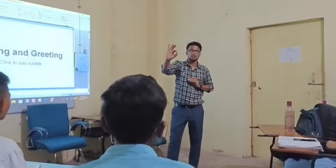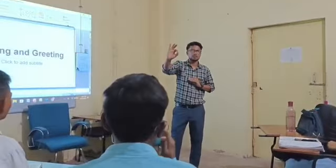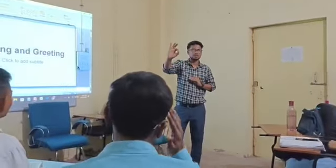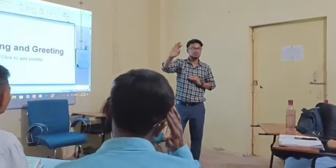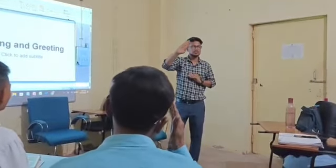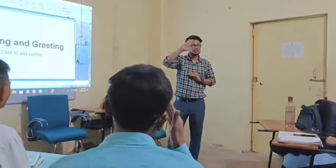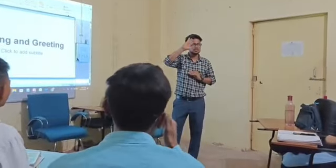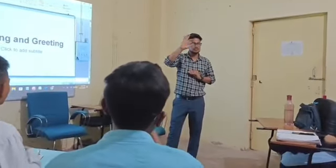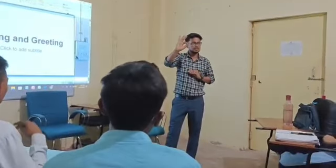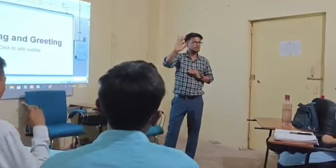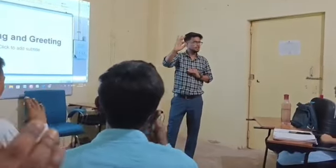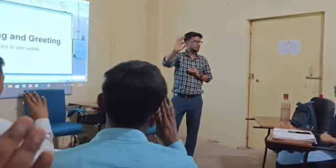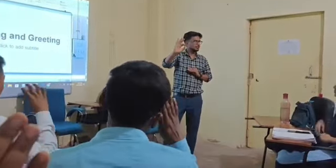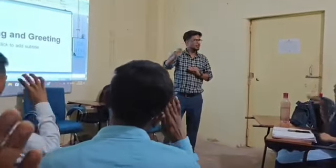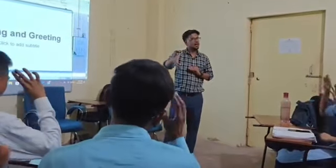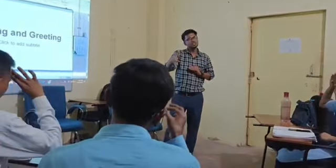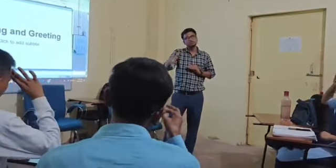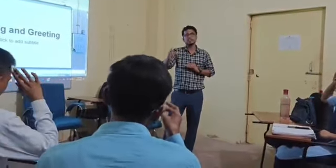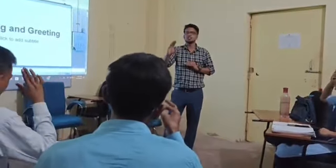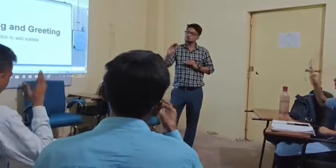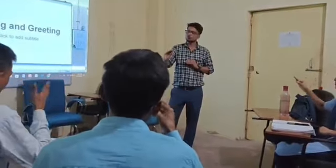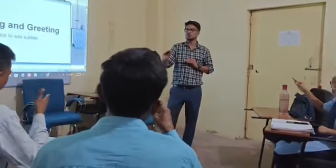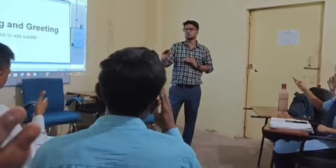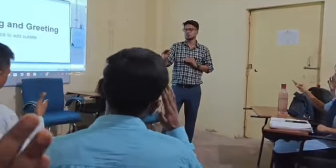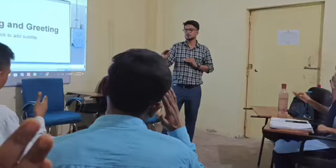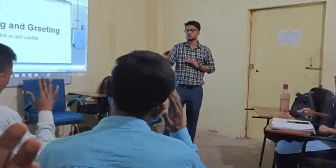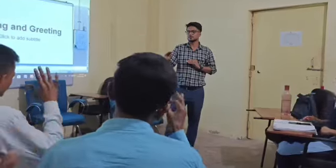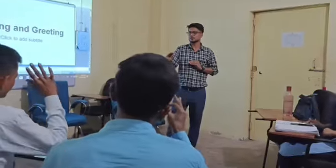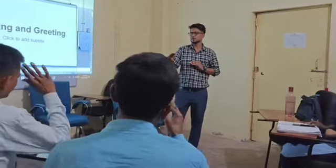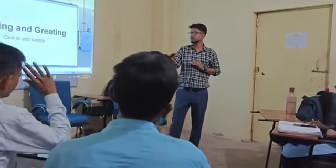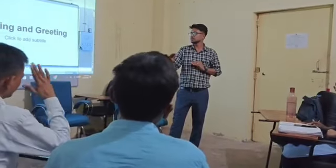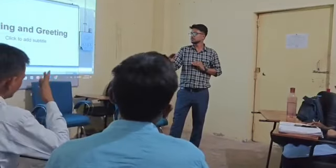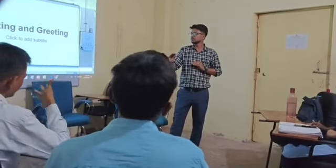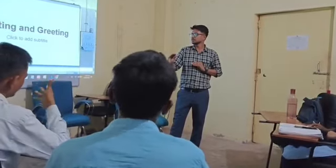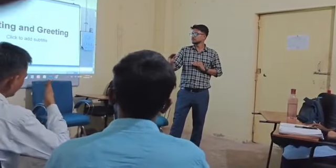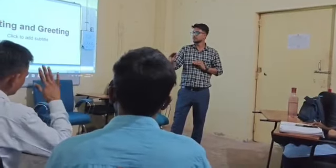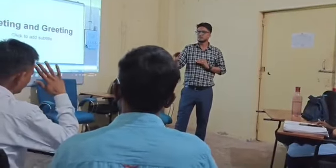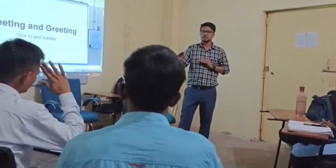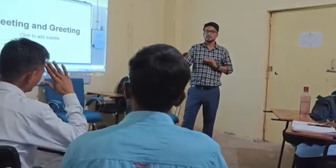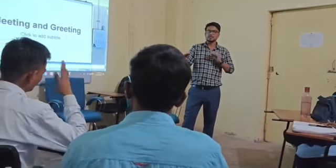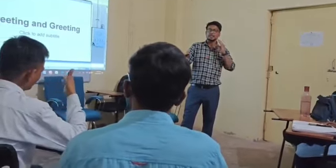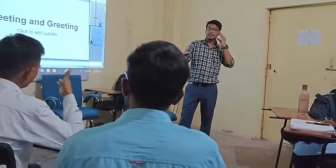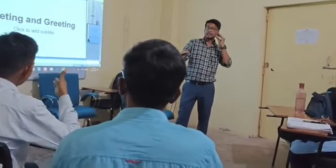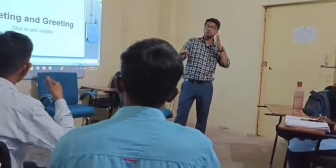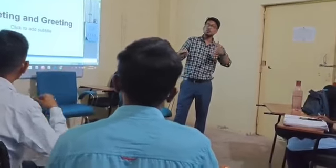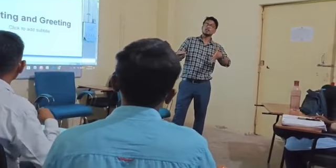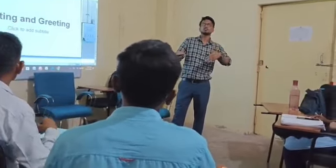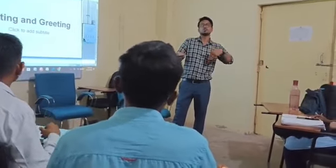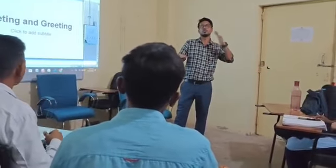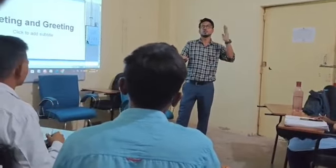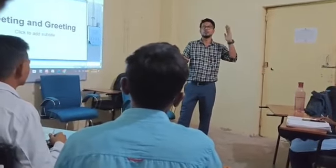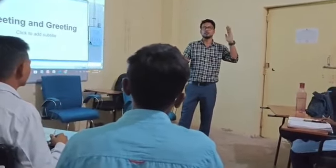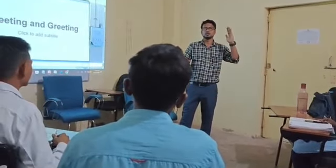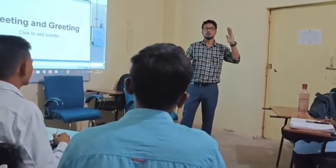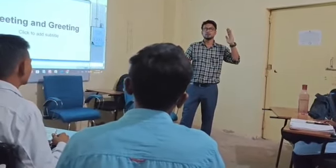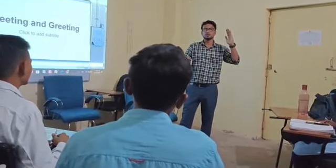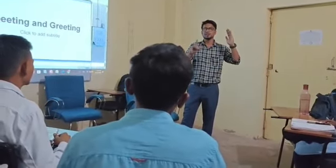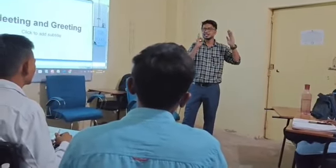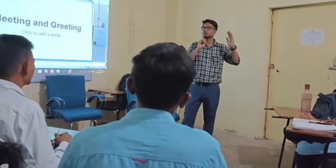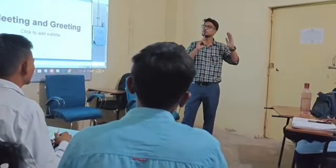है। वो हाथ मिलाते बहुत कम है, ठीक है। हेयरिंग लोग हाथ बहुत ज़्यादा मिलाते हैं, पर डेफ लोग